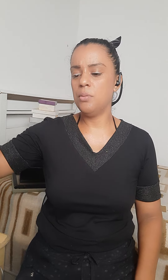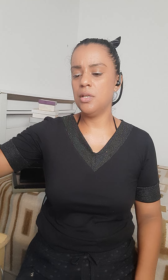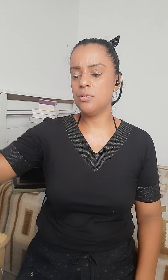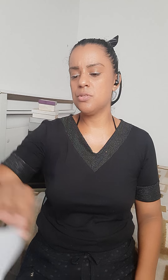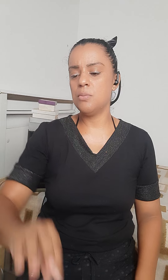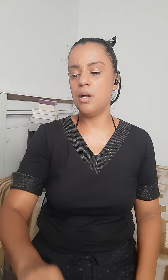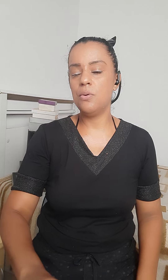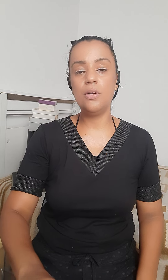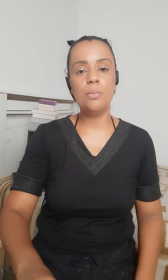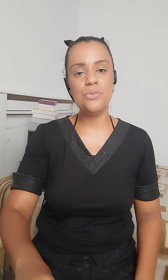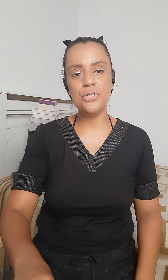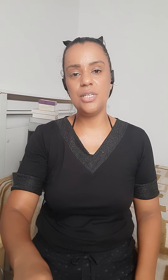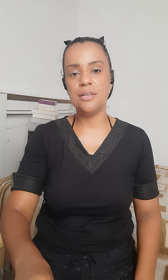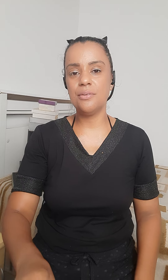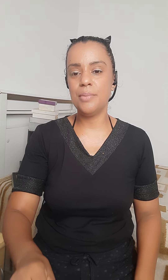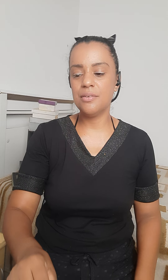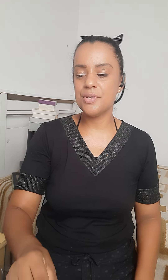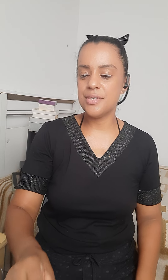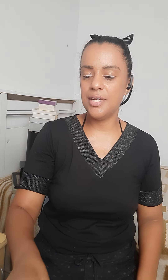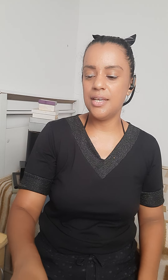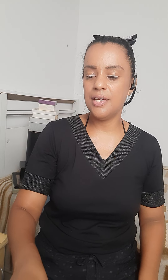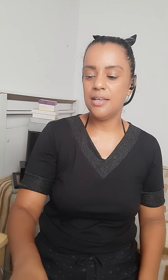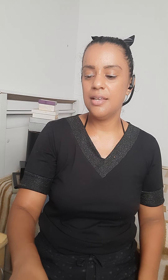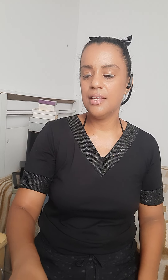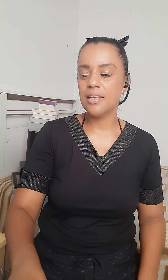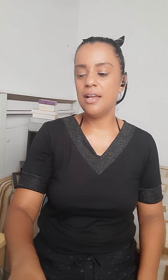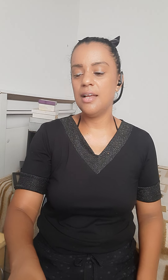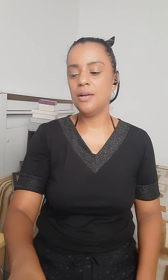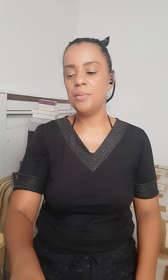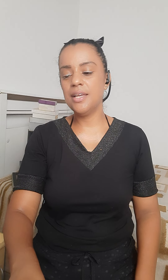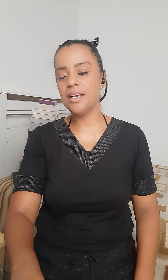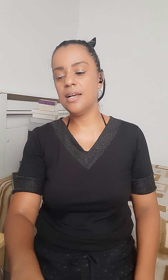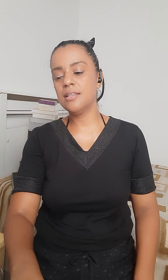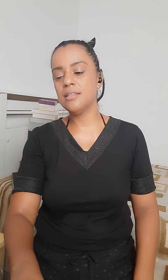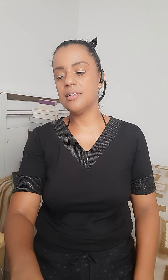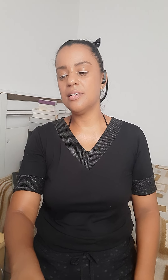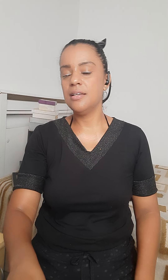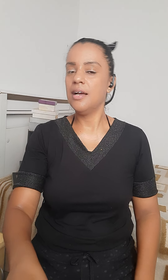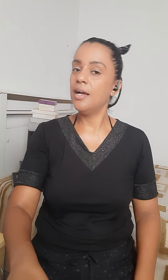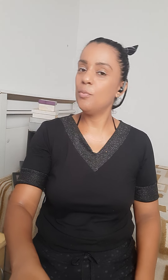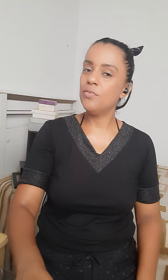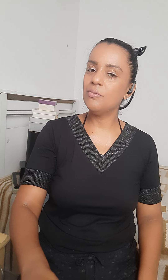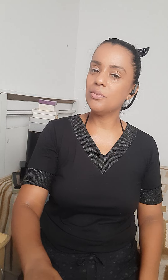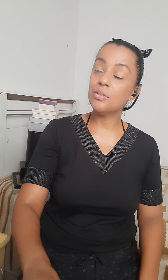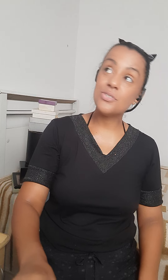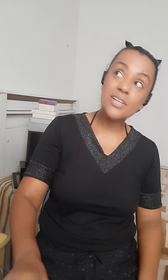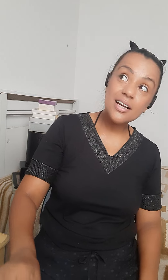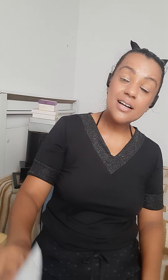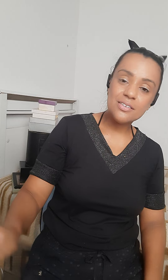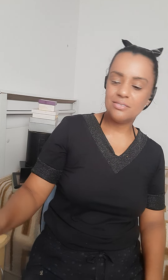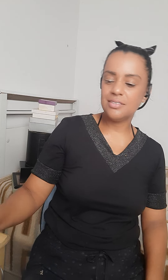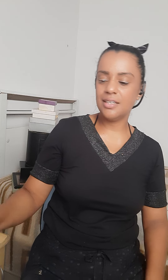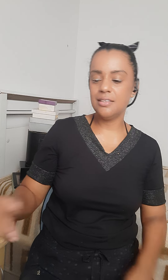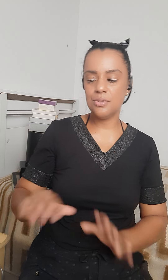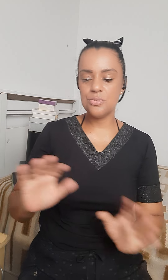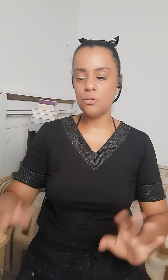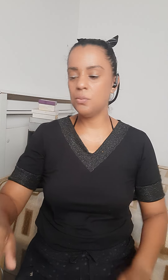cumprimentos normal. Oi, bom dia, tudo bem com você? Ah, obrigada. Ah, por favor, tchau. Tá? Então são